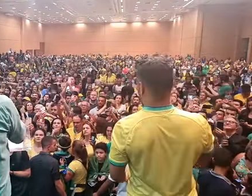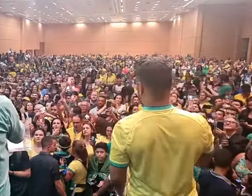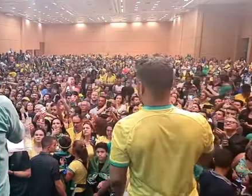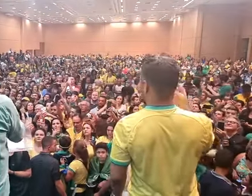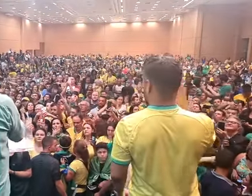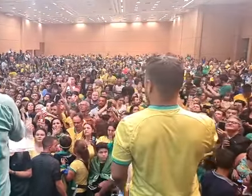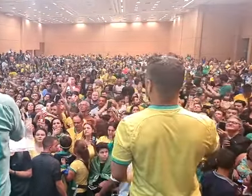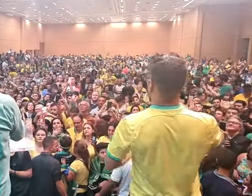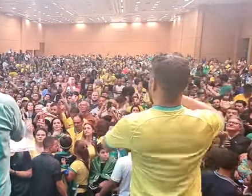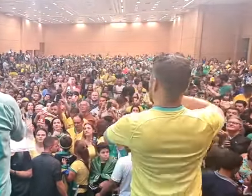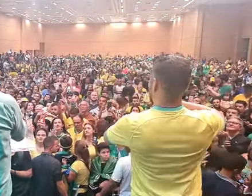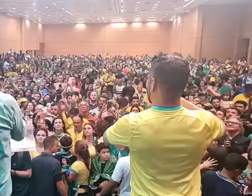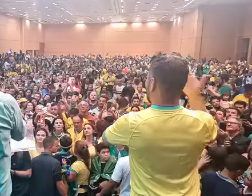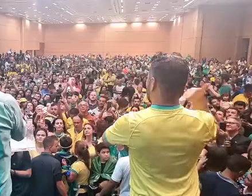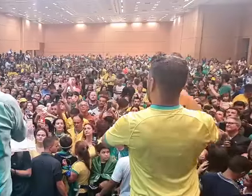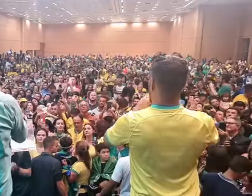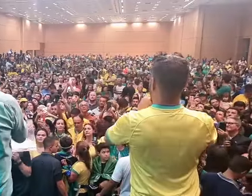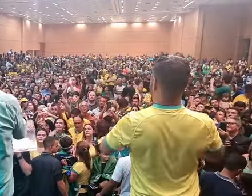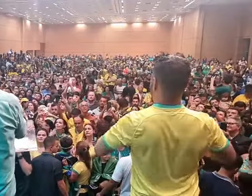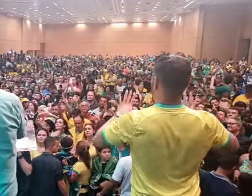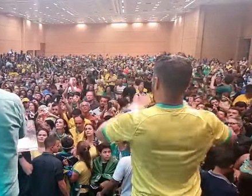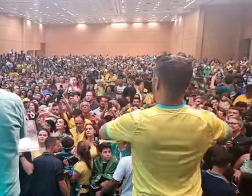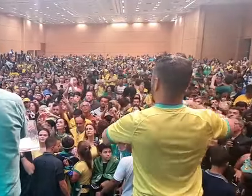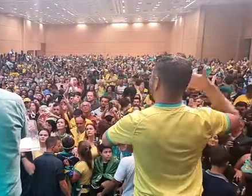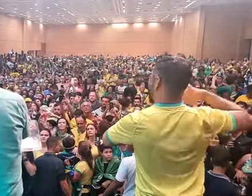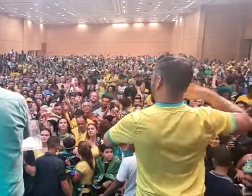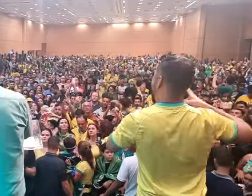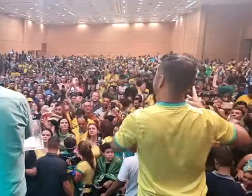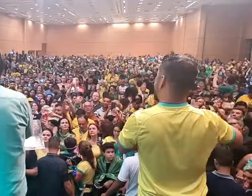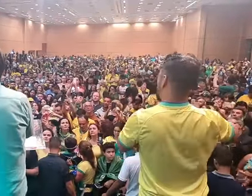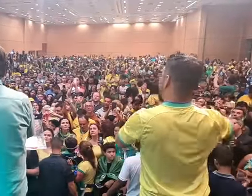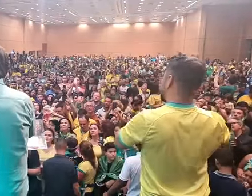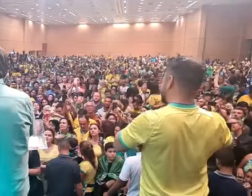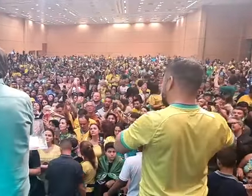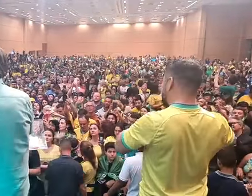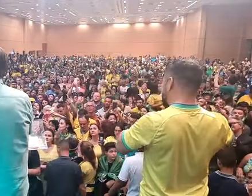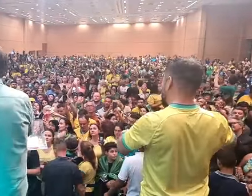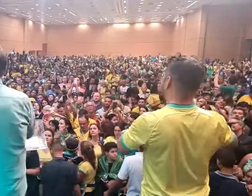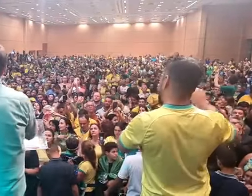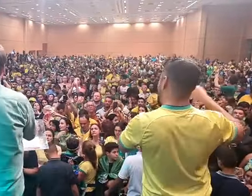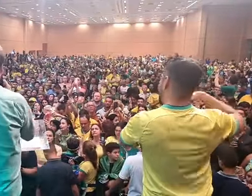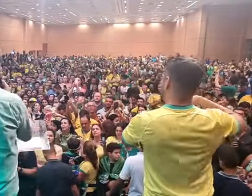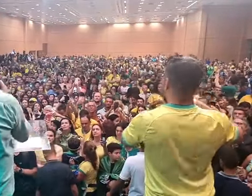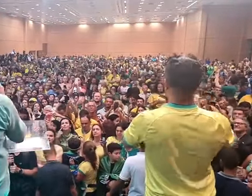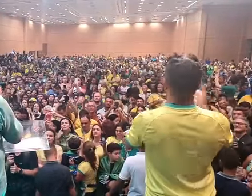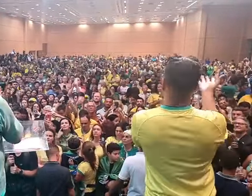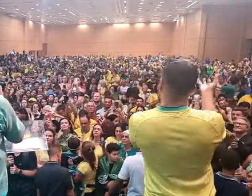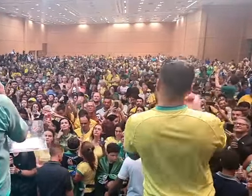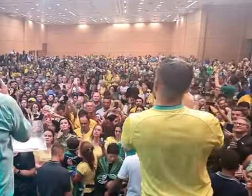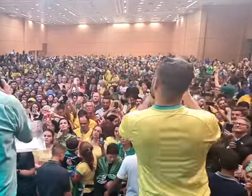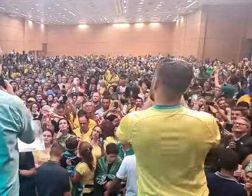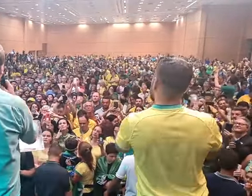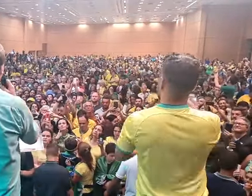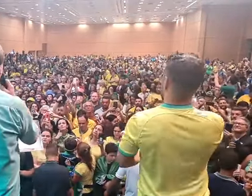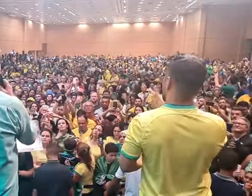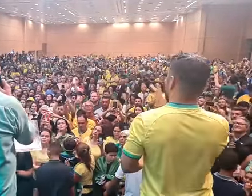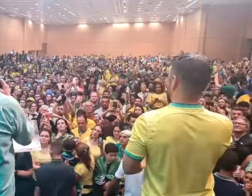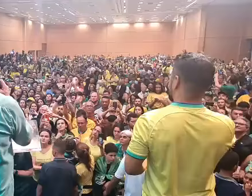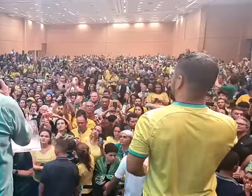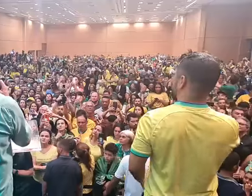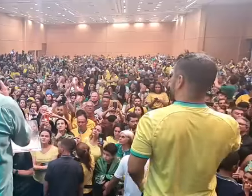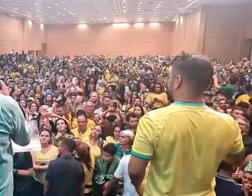da tribuna da ONU, onde ali eu ofereci asilo para padres e